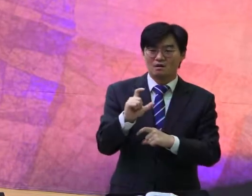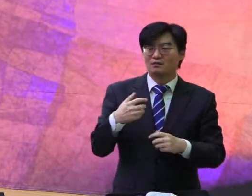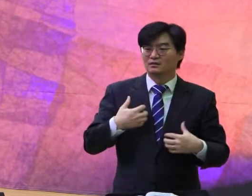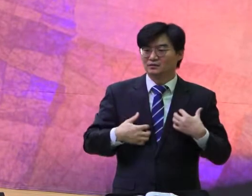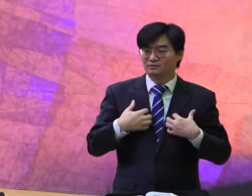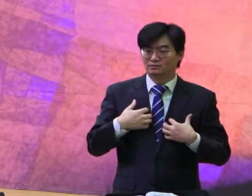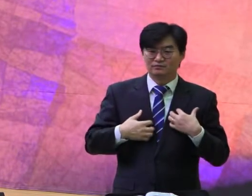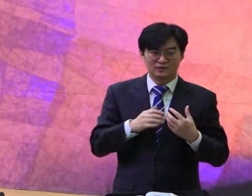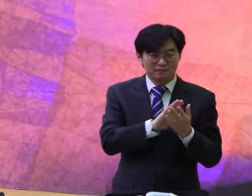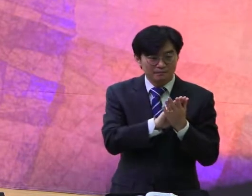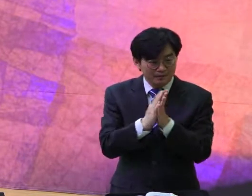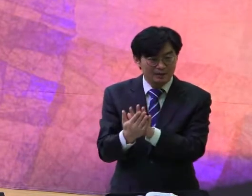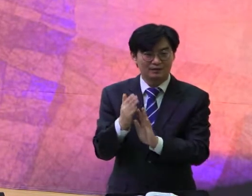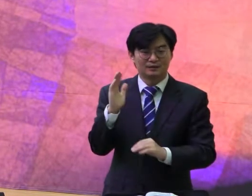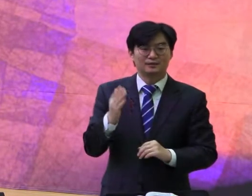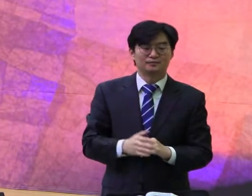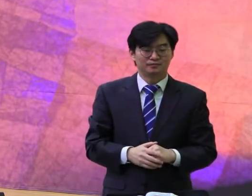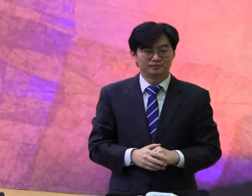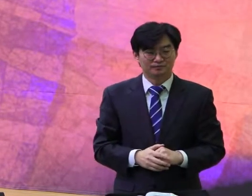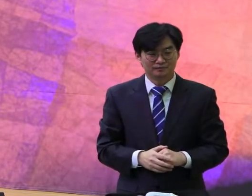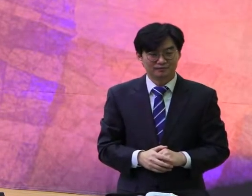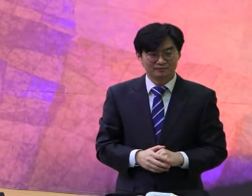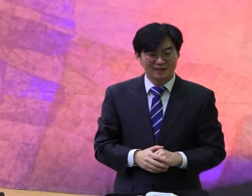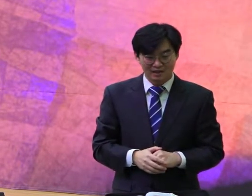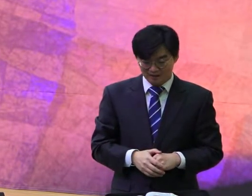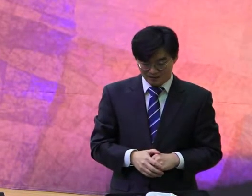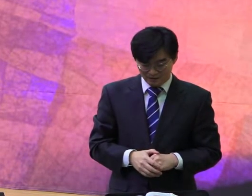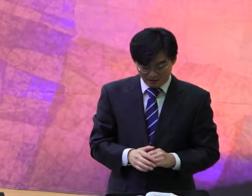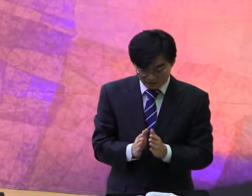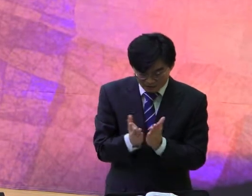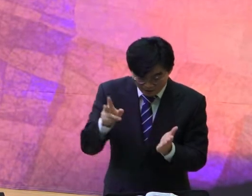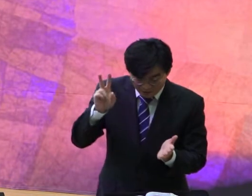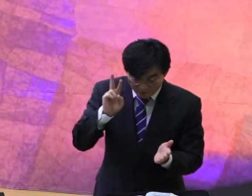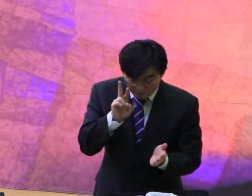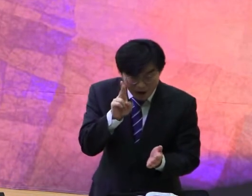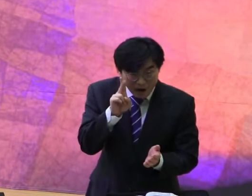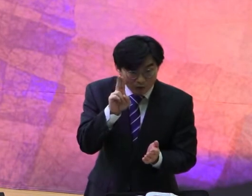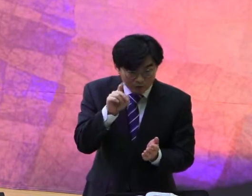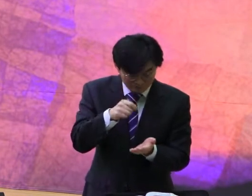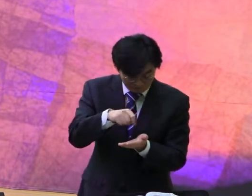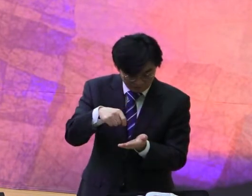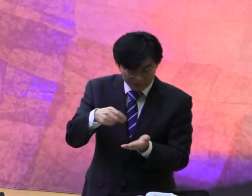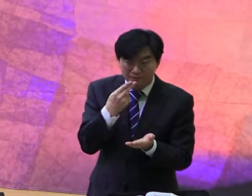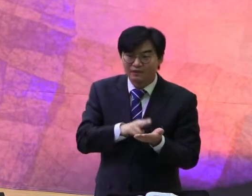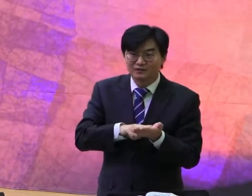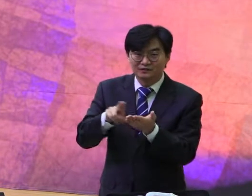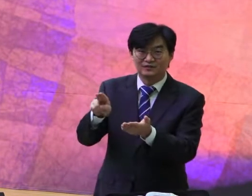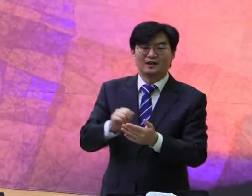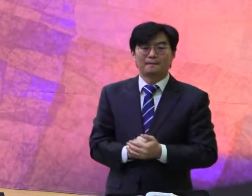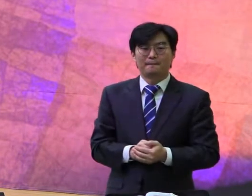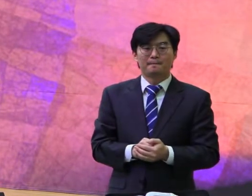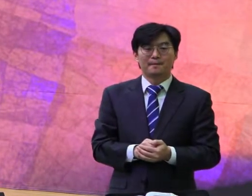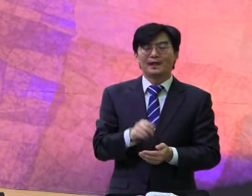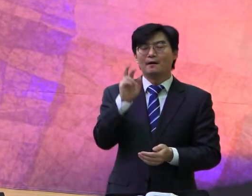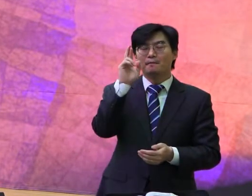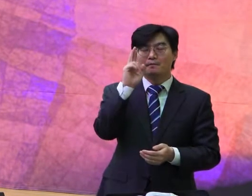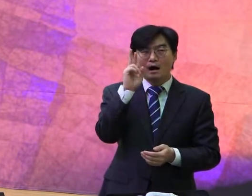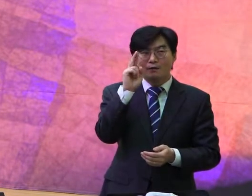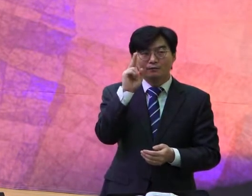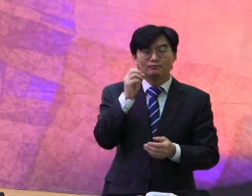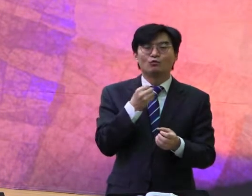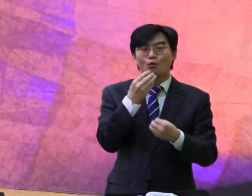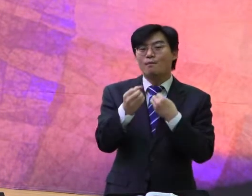바울은 오늘 본문 골로새서처럼 옥중서 시인 빌립보서 3장에서 이렇게